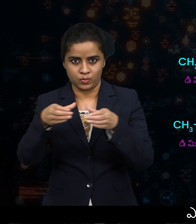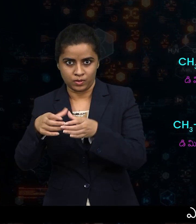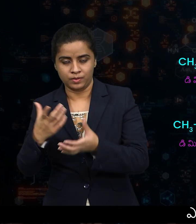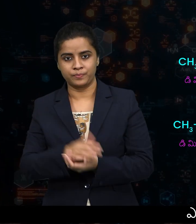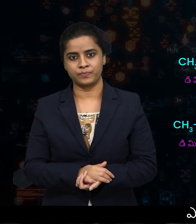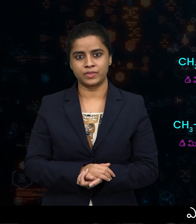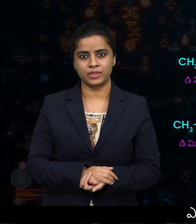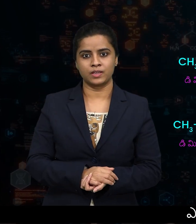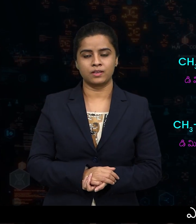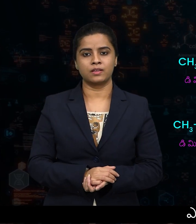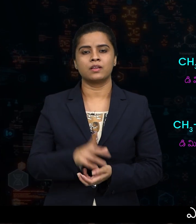ఎస్టర్లు లభిస్తాయి.